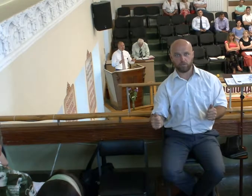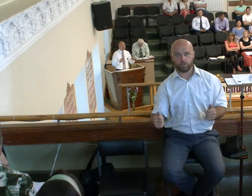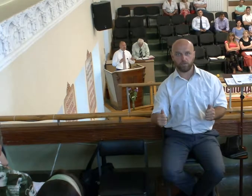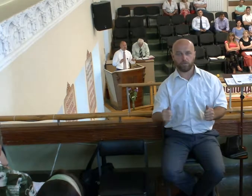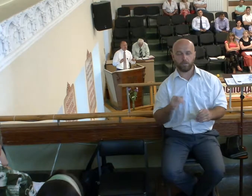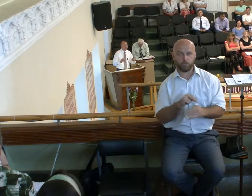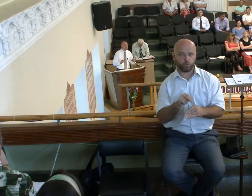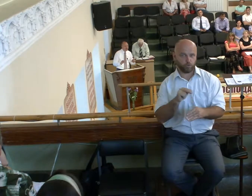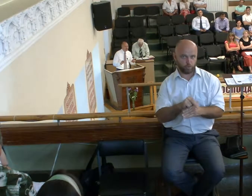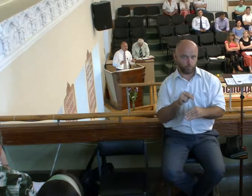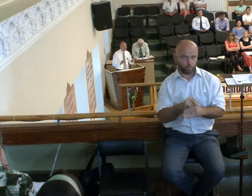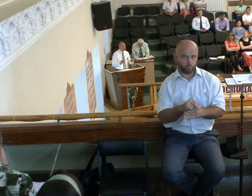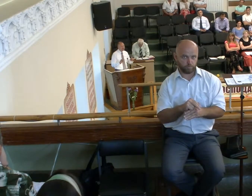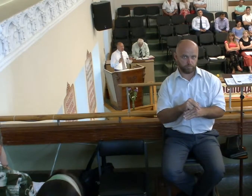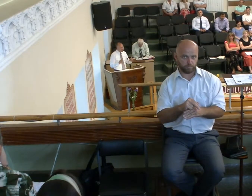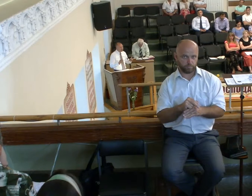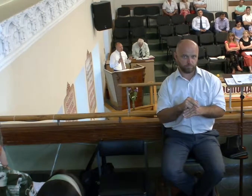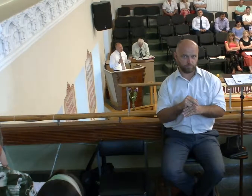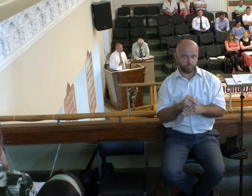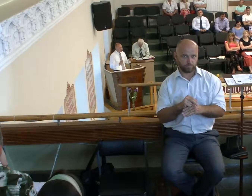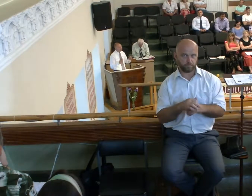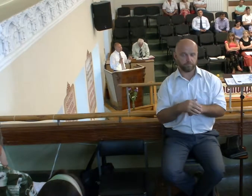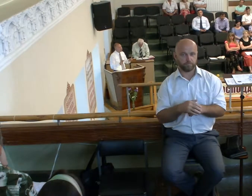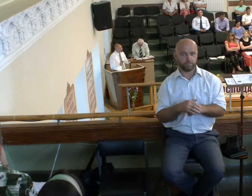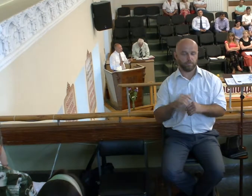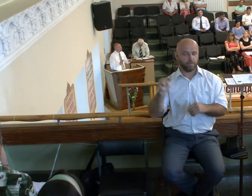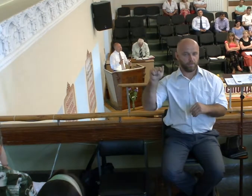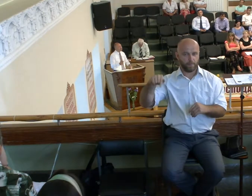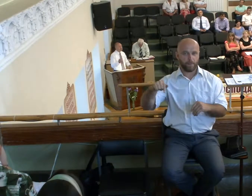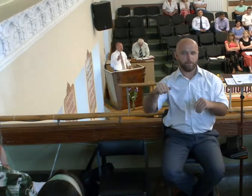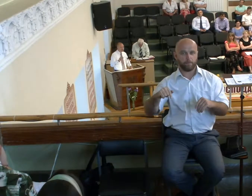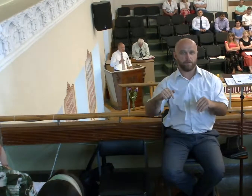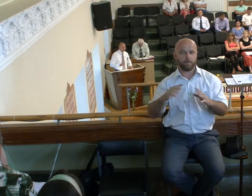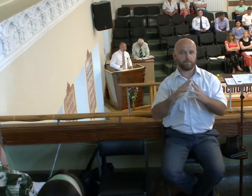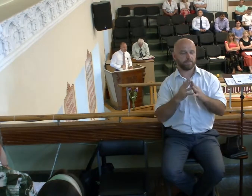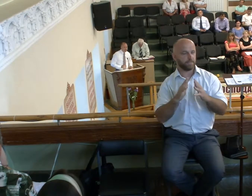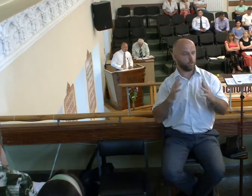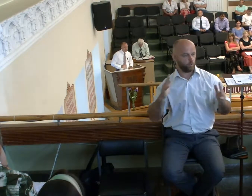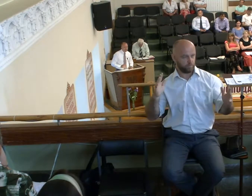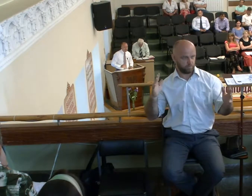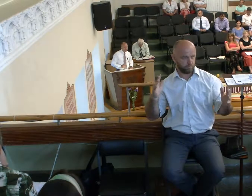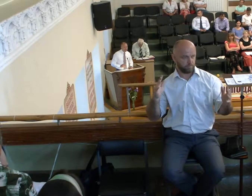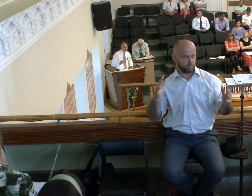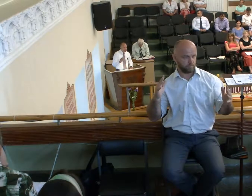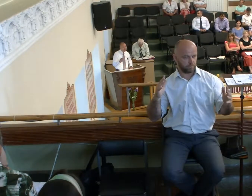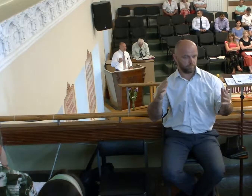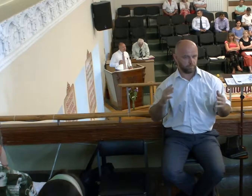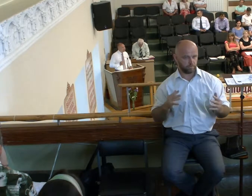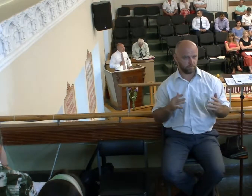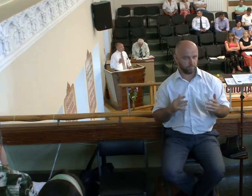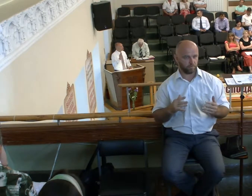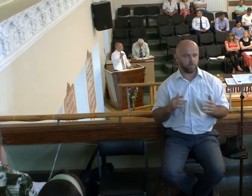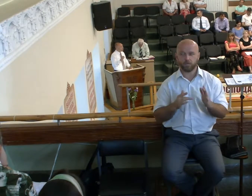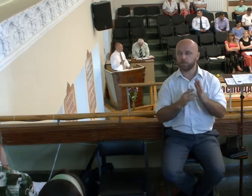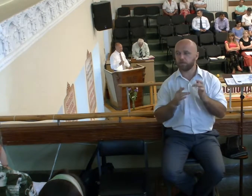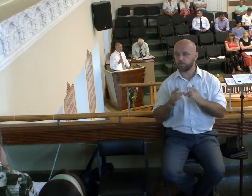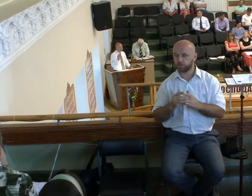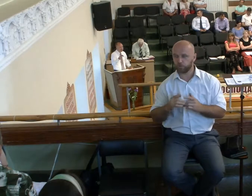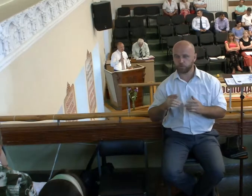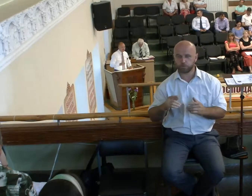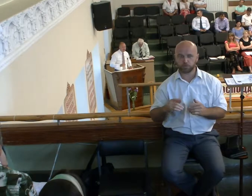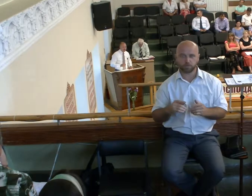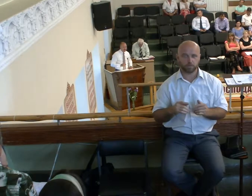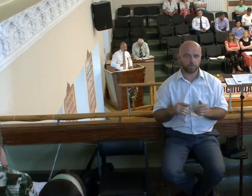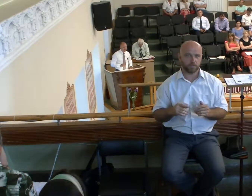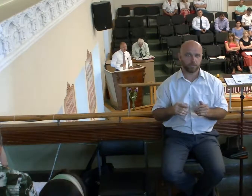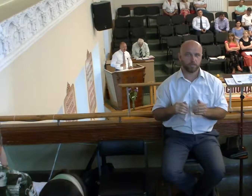Он выбирал каждого из нас, там, в Гефсиманском саду, зная наши мысли, твои мысли, мои поступки,